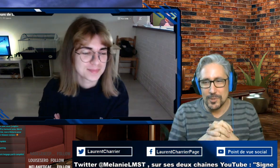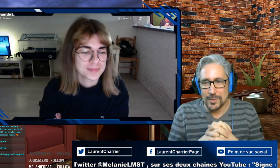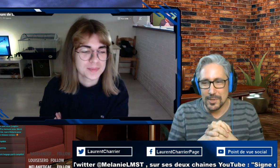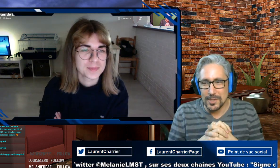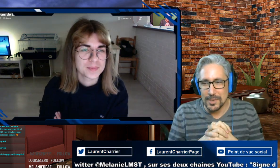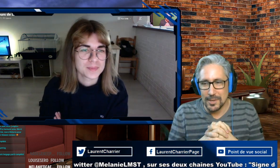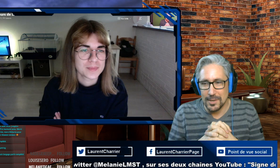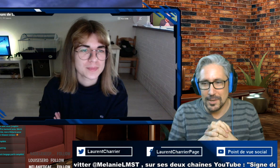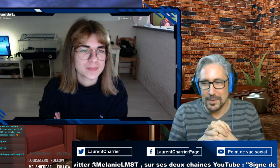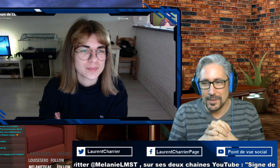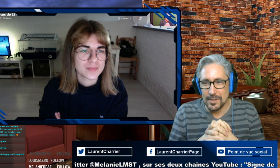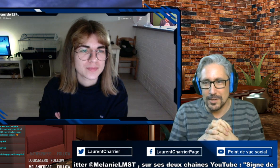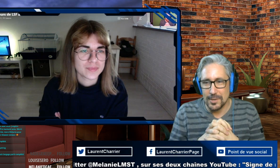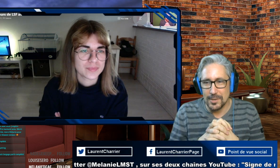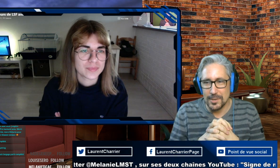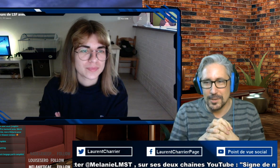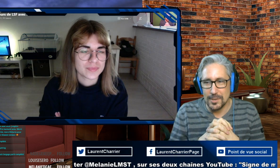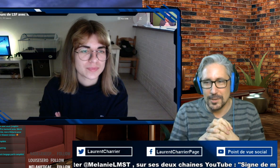Donc,